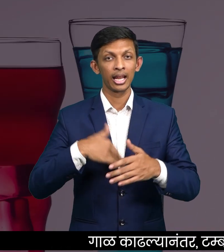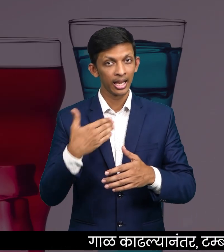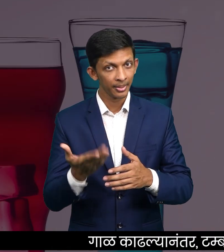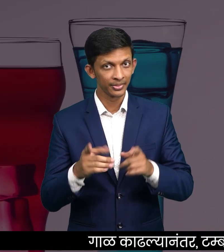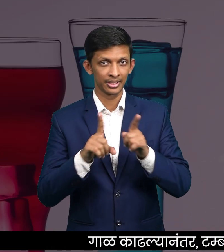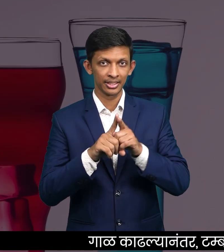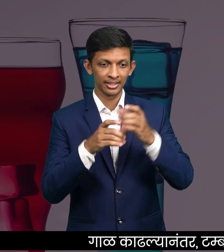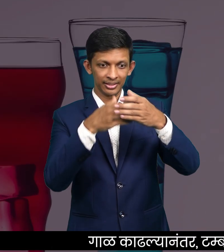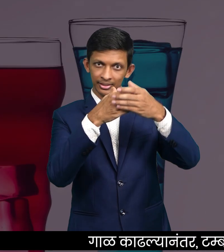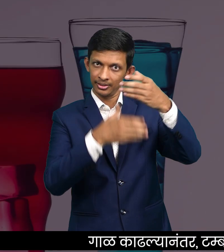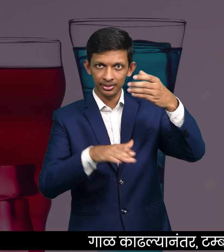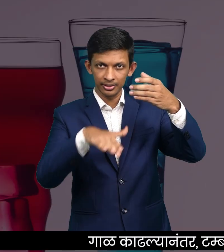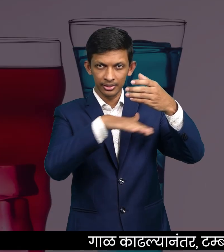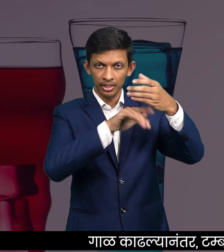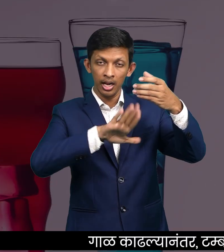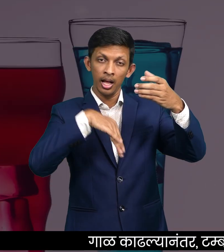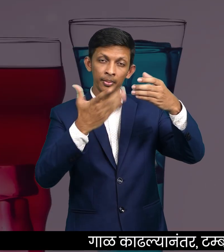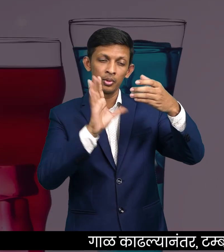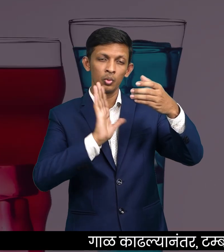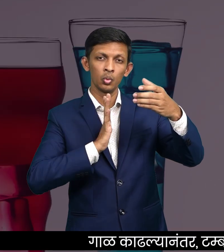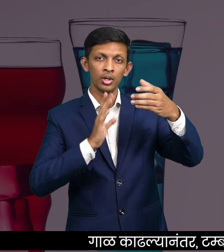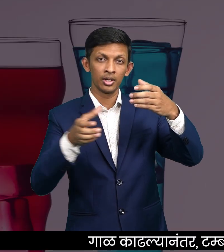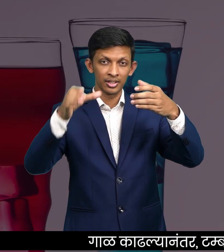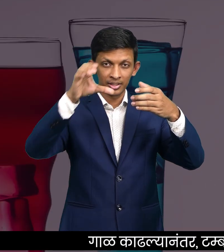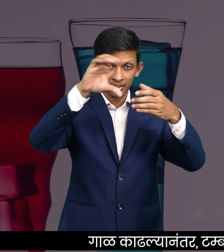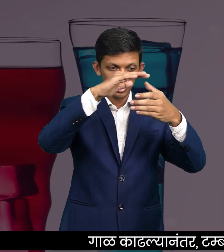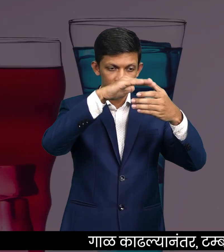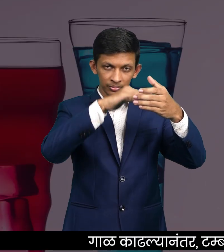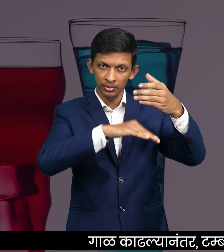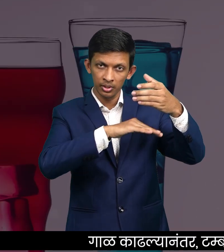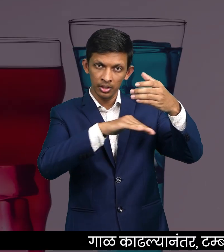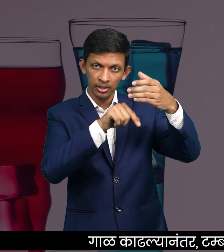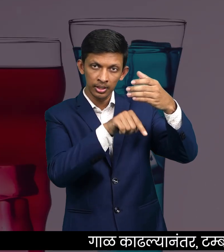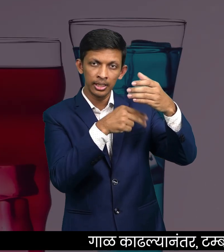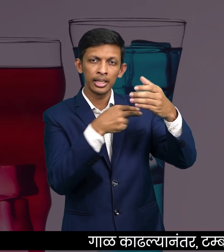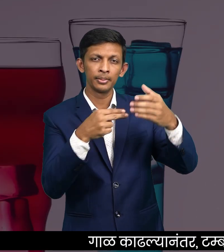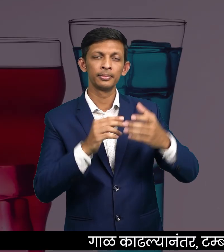गाळ काढल्यानंतर टम्बलर हळुवारपणे उचलला जातो.